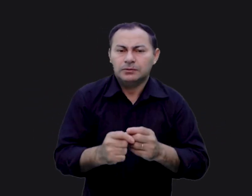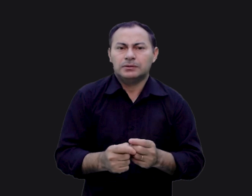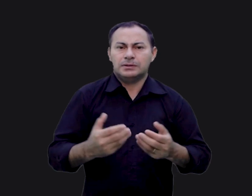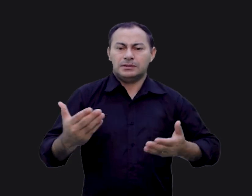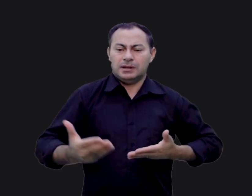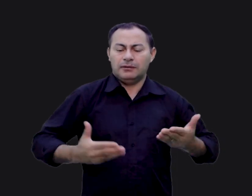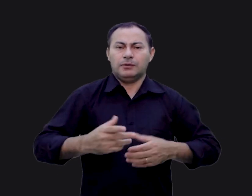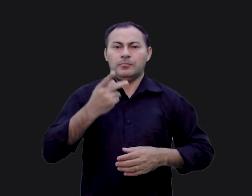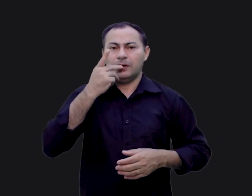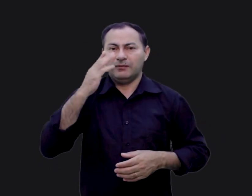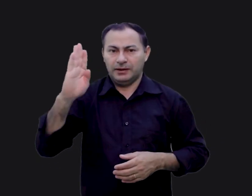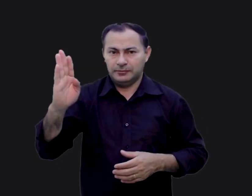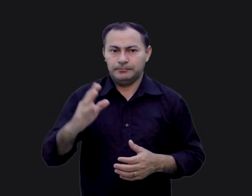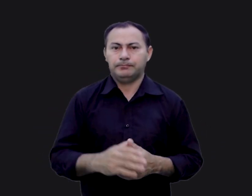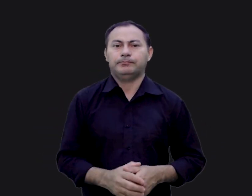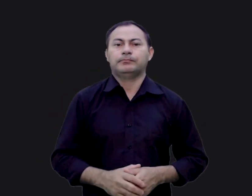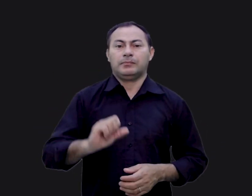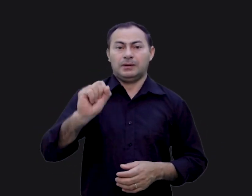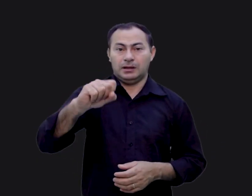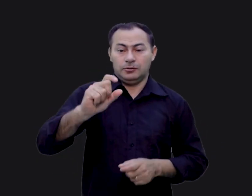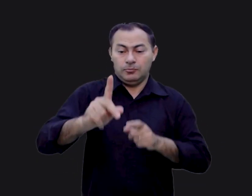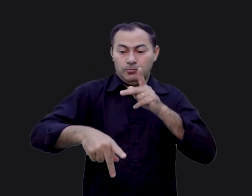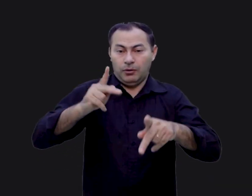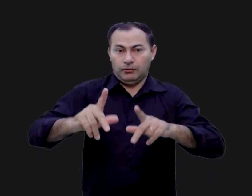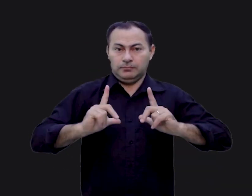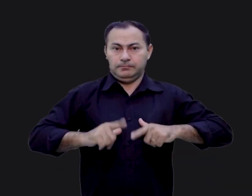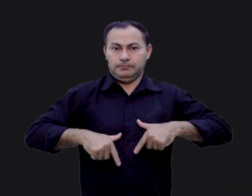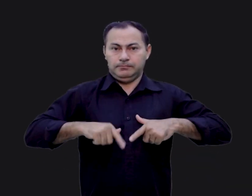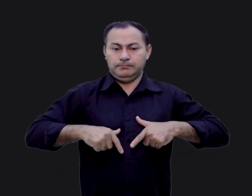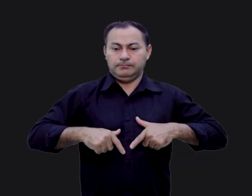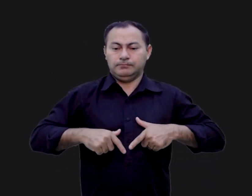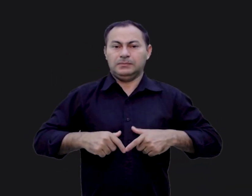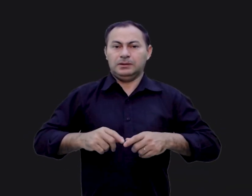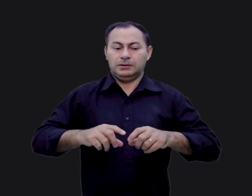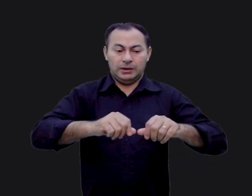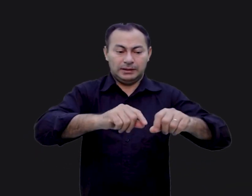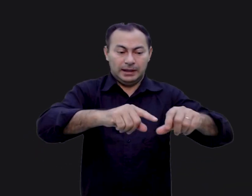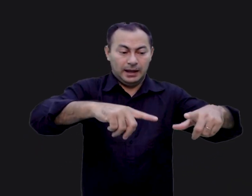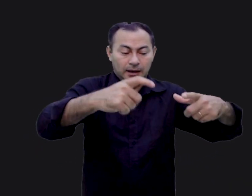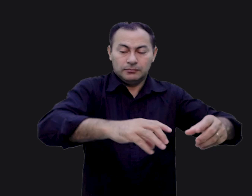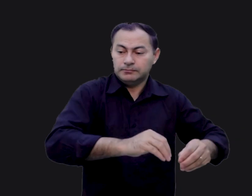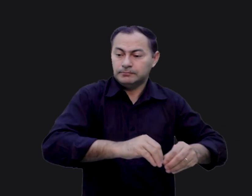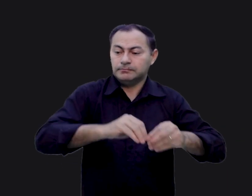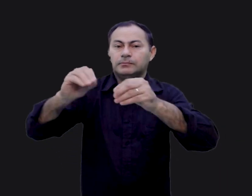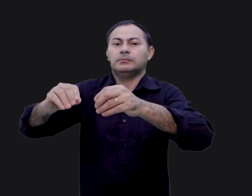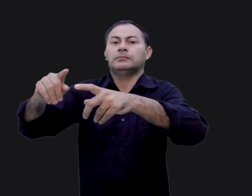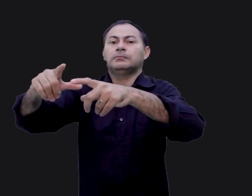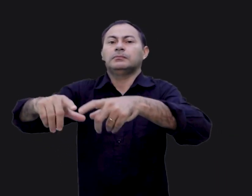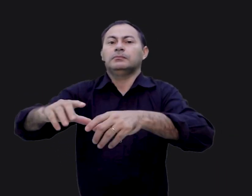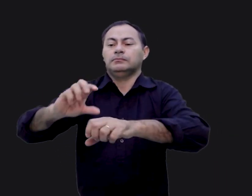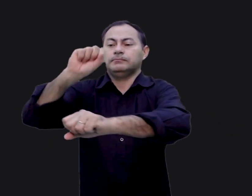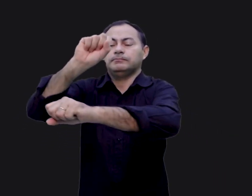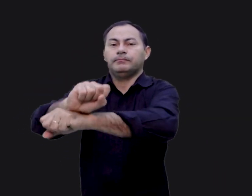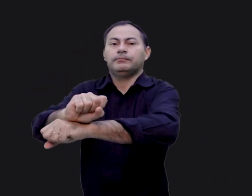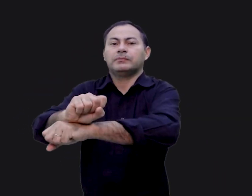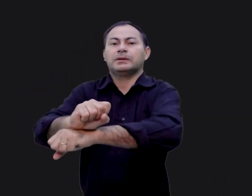todos os seus servos, os profetas. Assim o povo de Israel foi tirado de sua terra e levado para o exílio